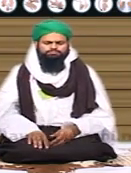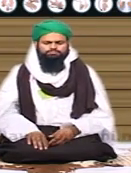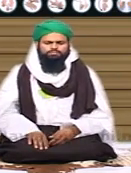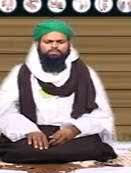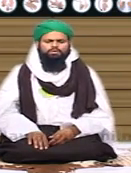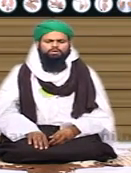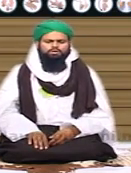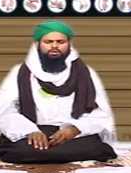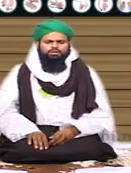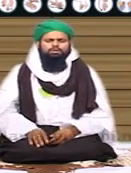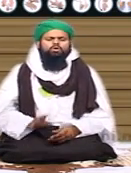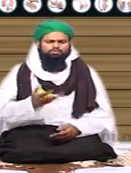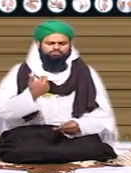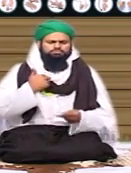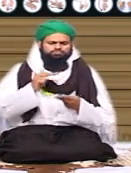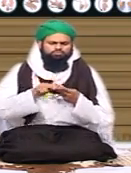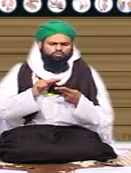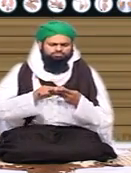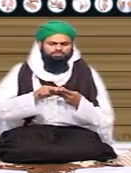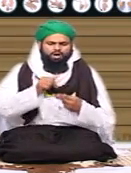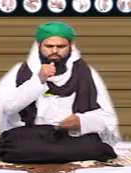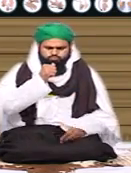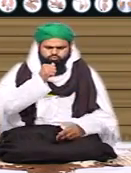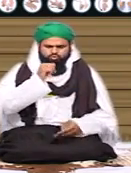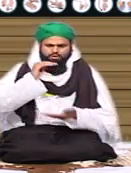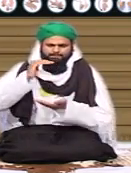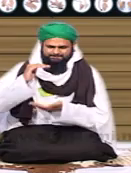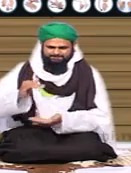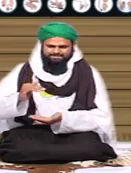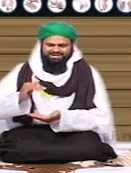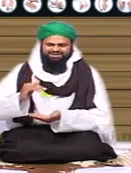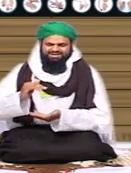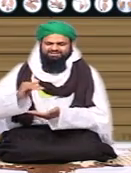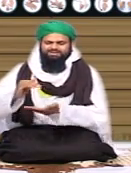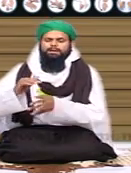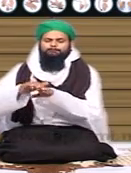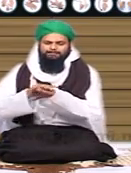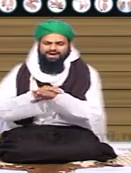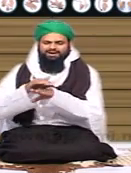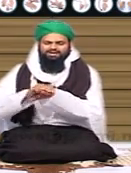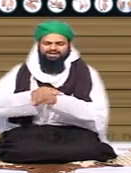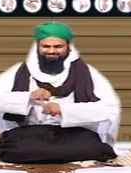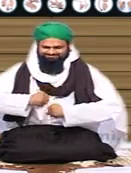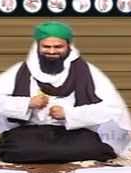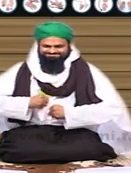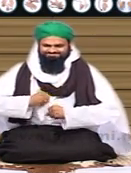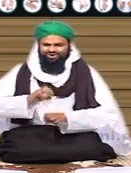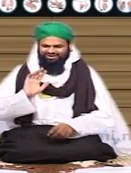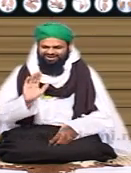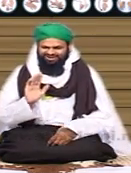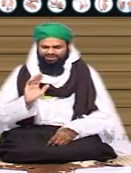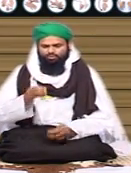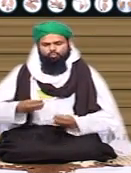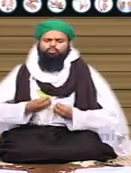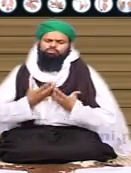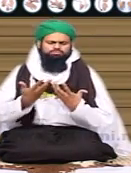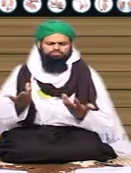نہ بھی دکھے. جیسے تعلقات، جیسے باپ اپنے چھوٹے سے بیٹے کو موٹے پیار سے کہہ دے، ہو سکتا ہے اس کا دل نہ